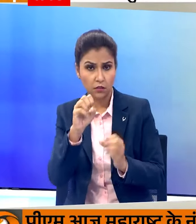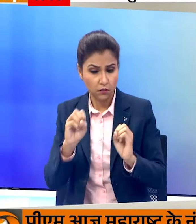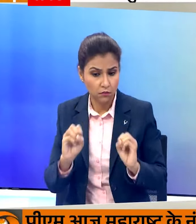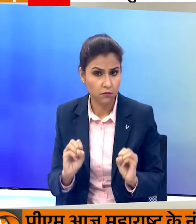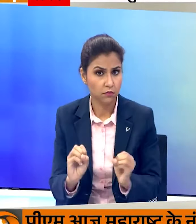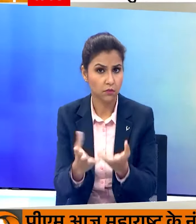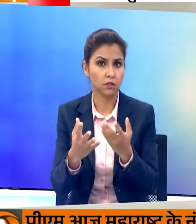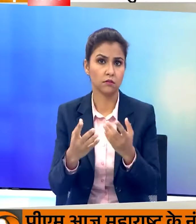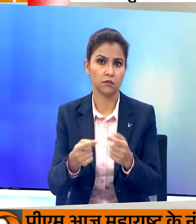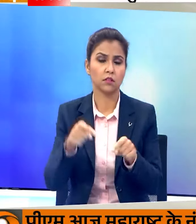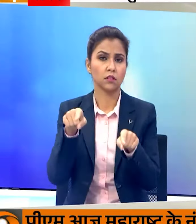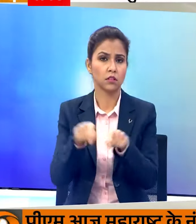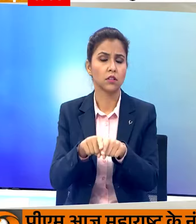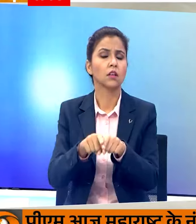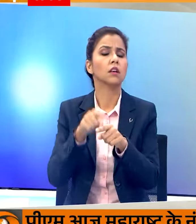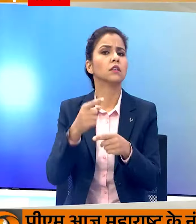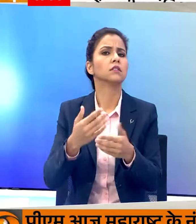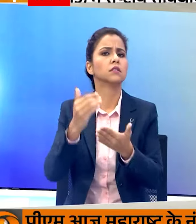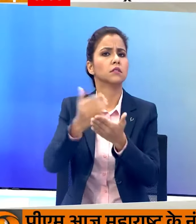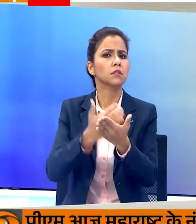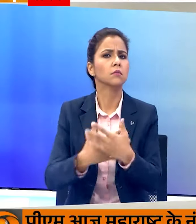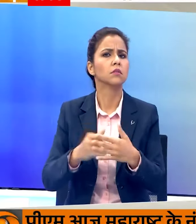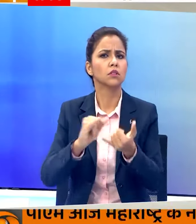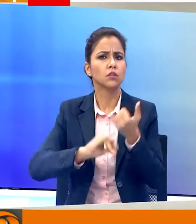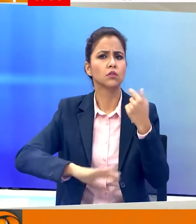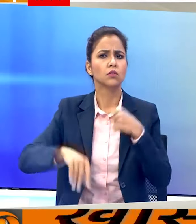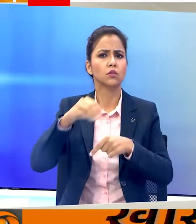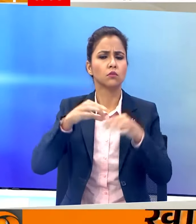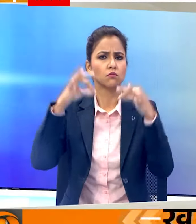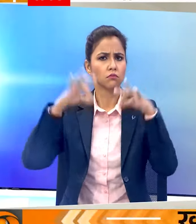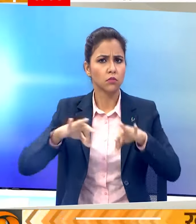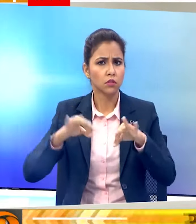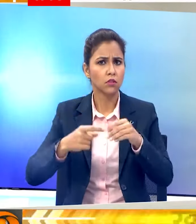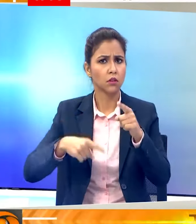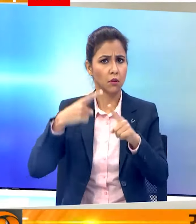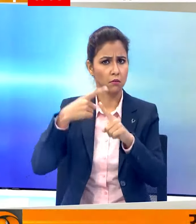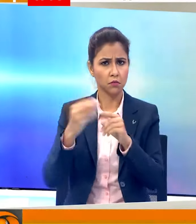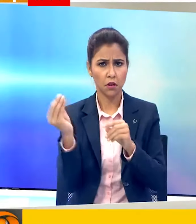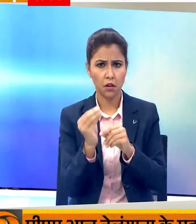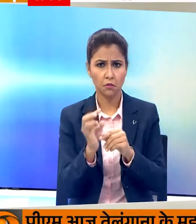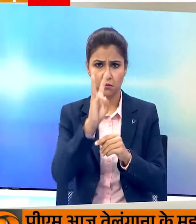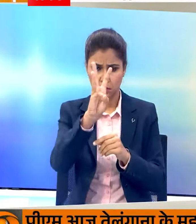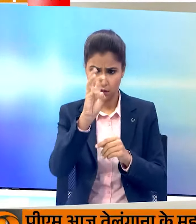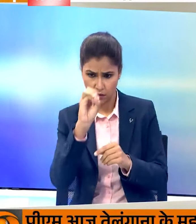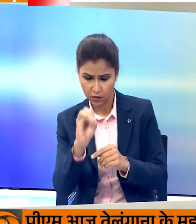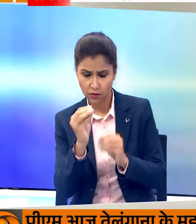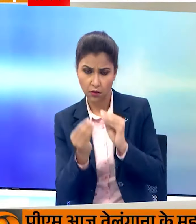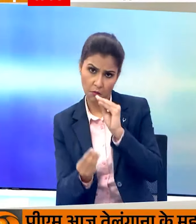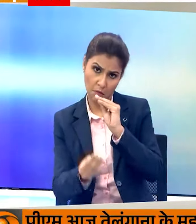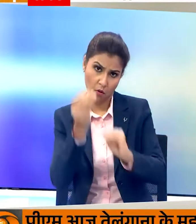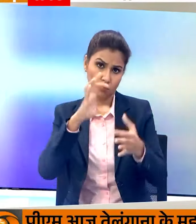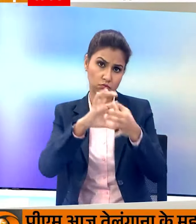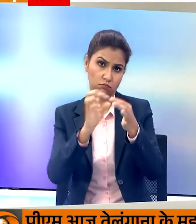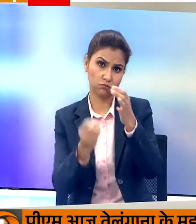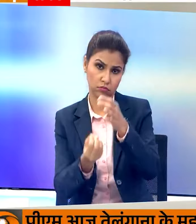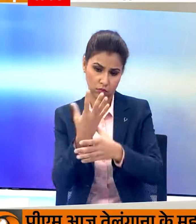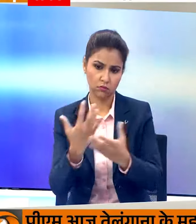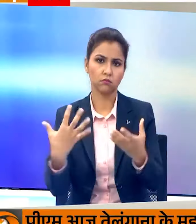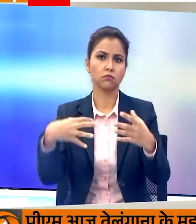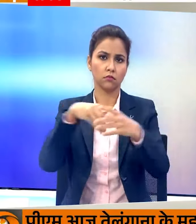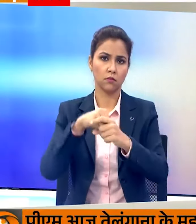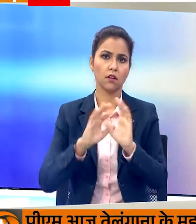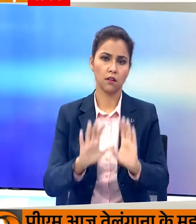संबोधित करेंगे इस मेलन में सामाजिक न्याय की वकालत करने वाले करीब 30 से ज्यादा संगठन हिस्सा ले